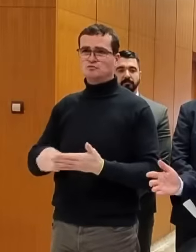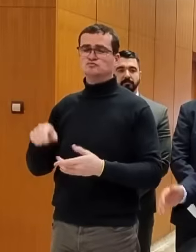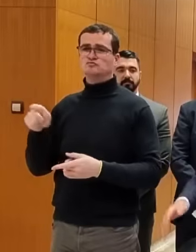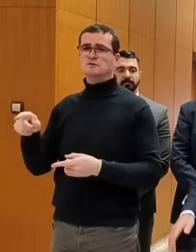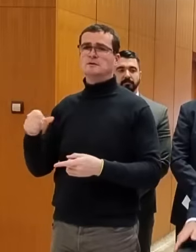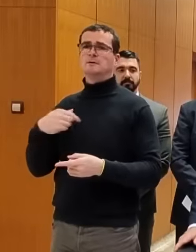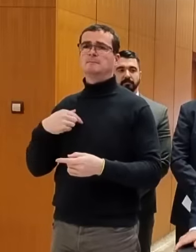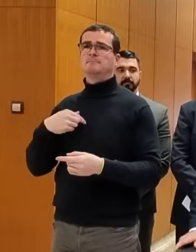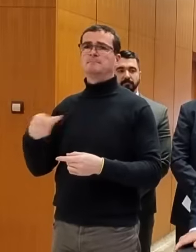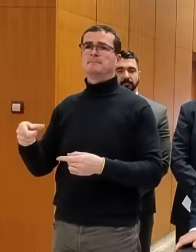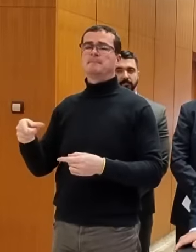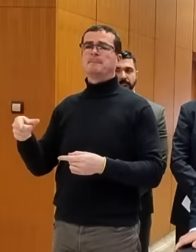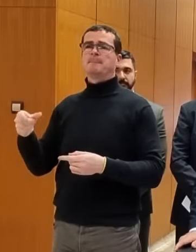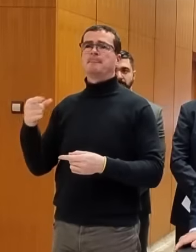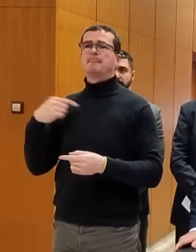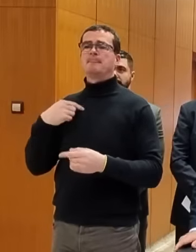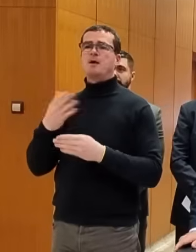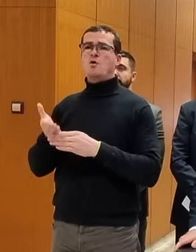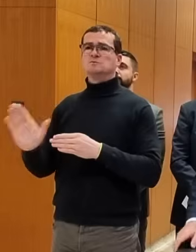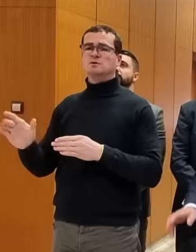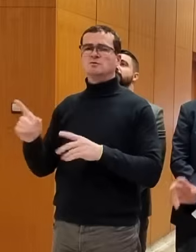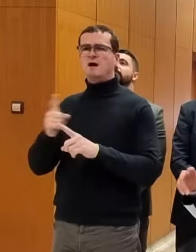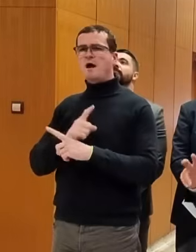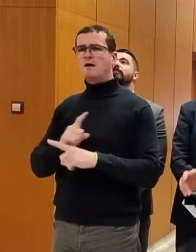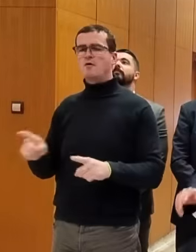pádom sa odstraňuje